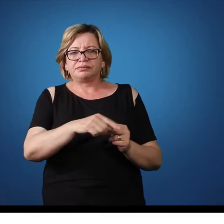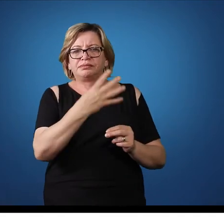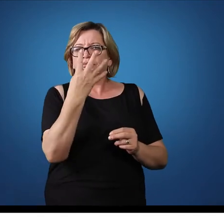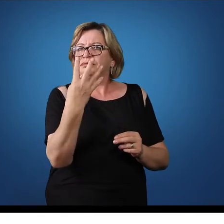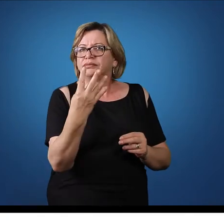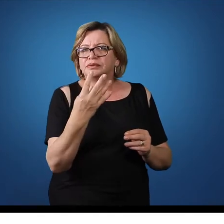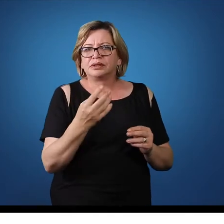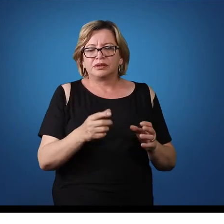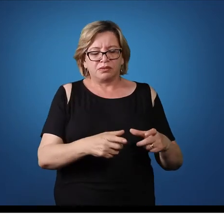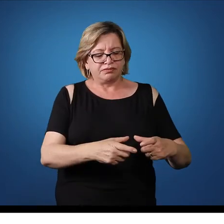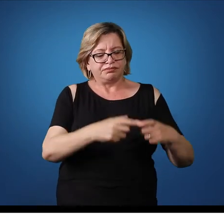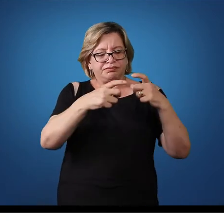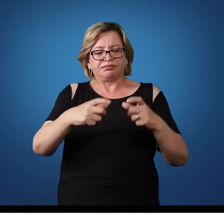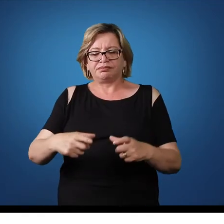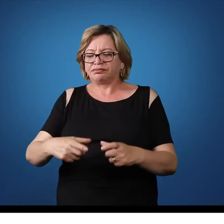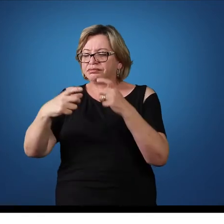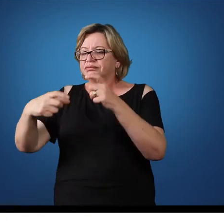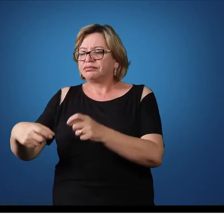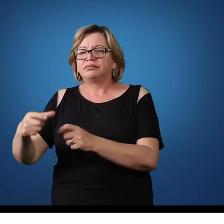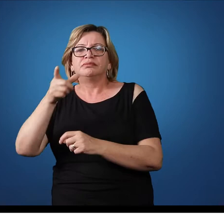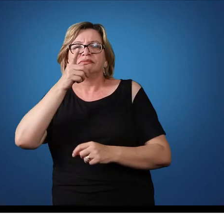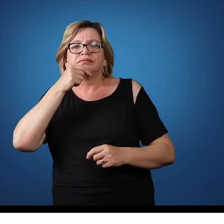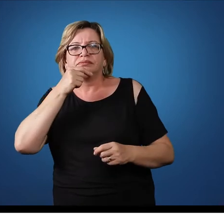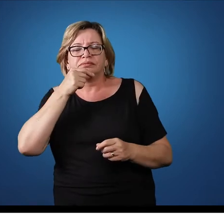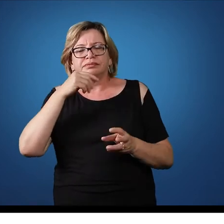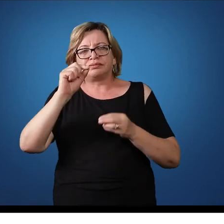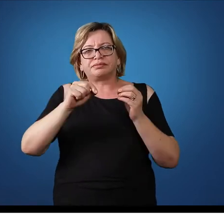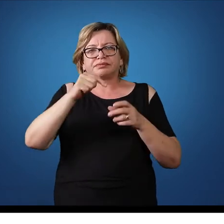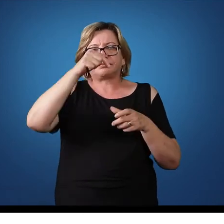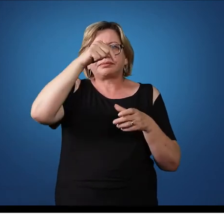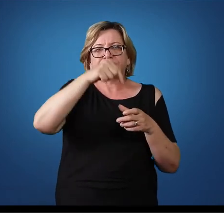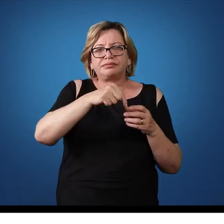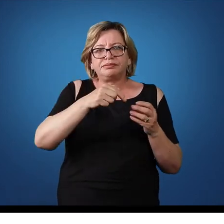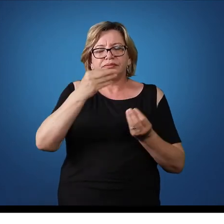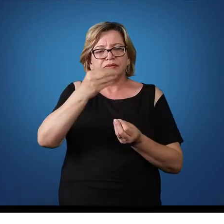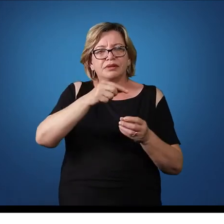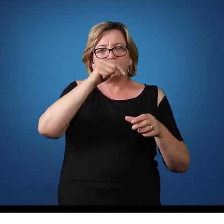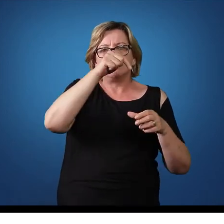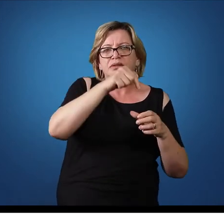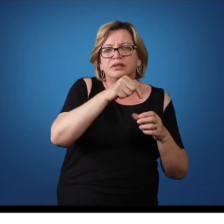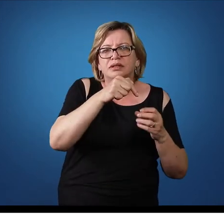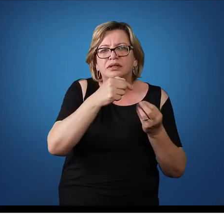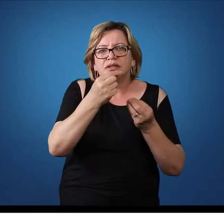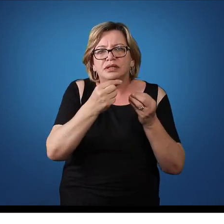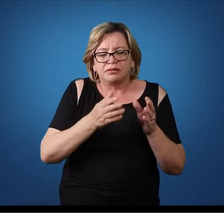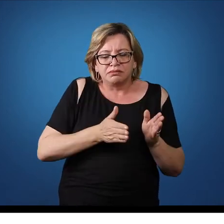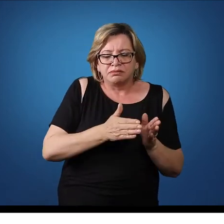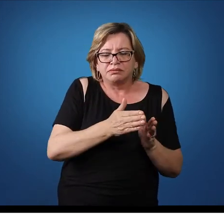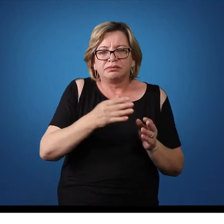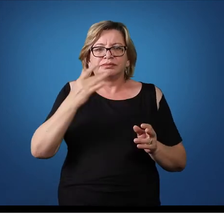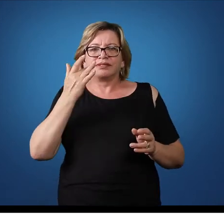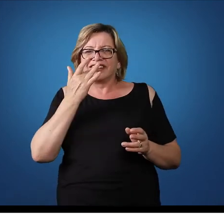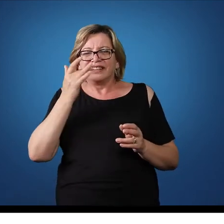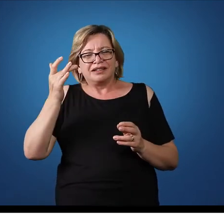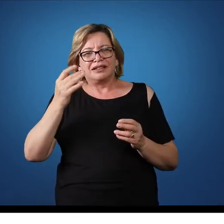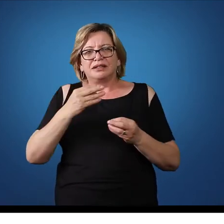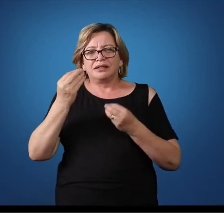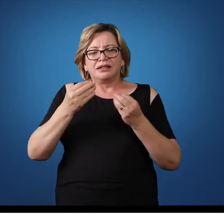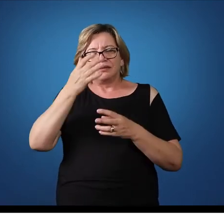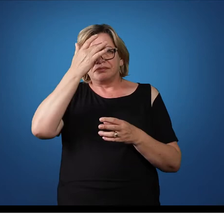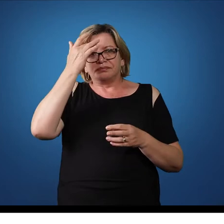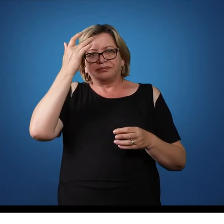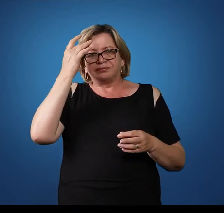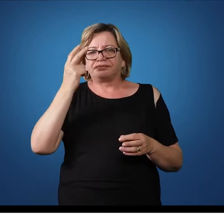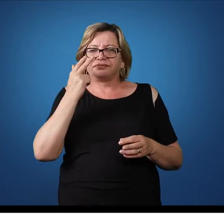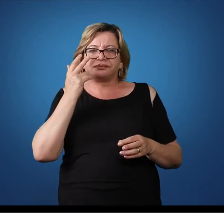quatro recipientes com água e dentro desses quatro recipientes, em cada um deles, um peixinho dourado. E pediu à plateia